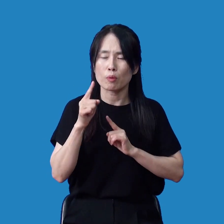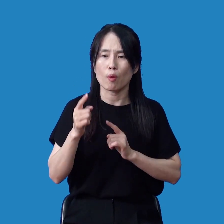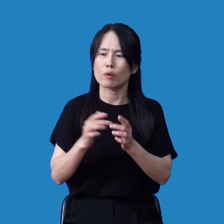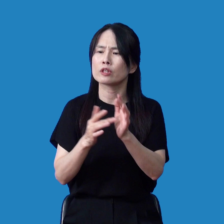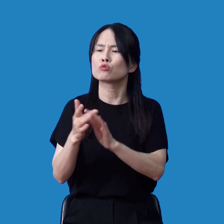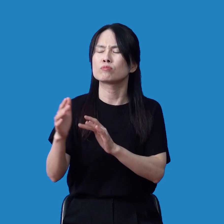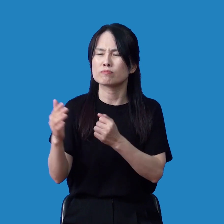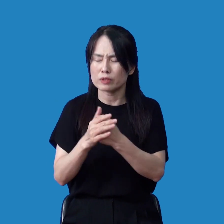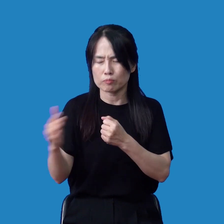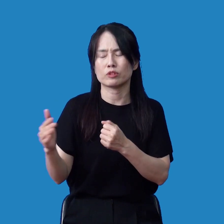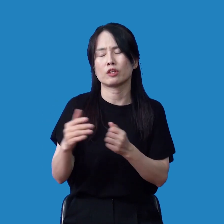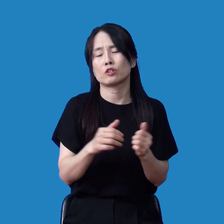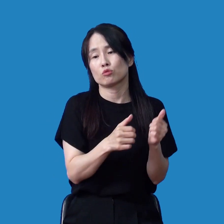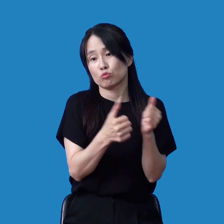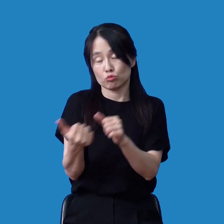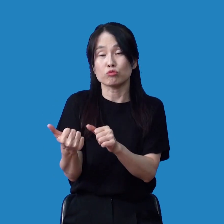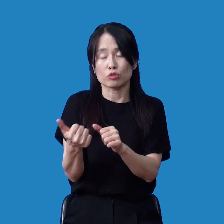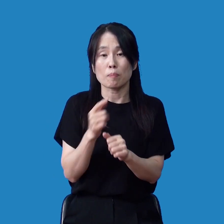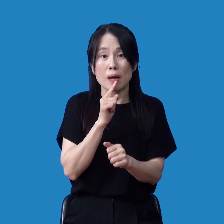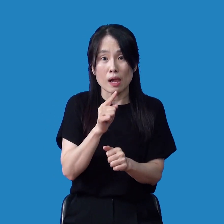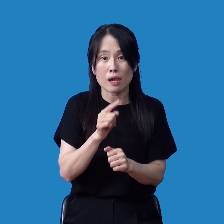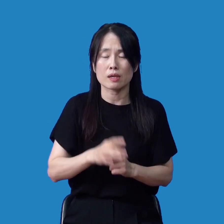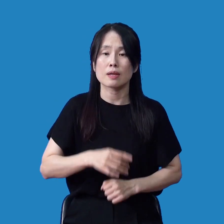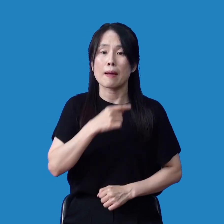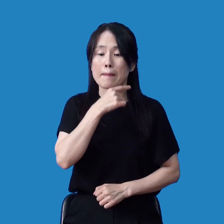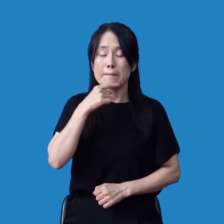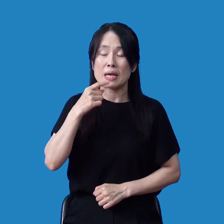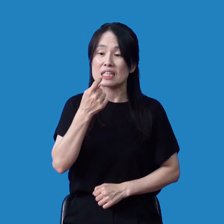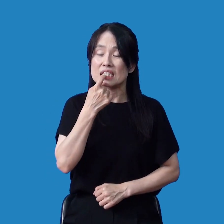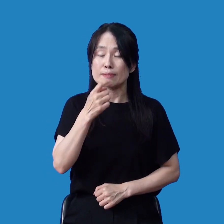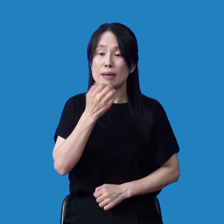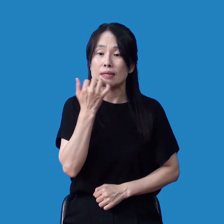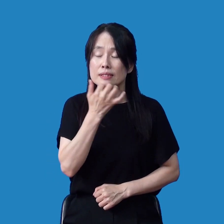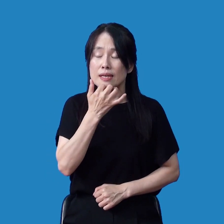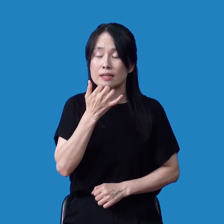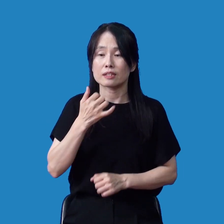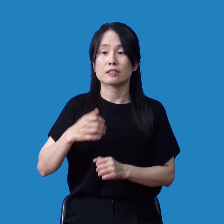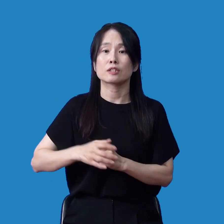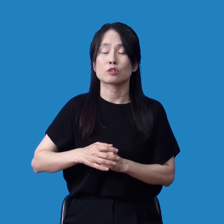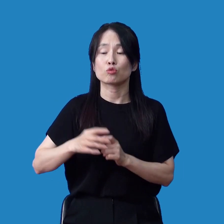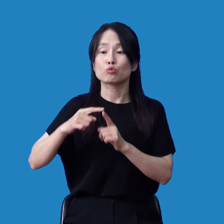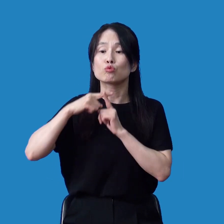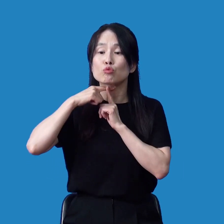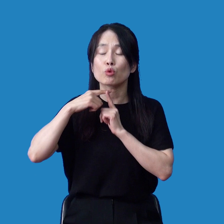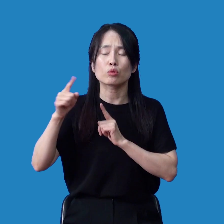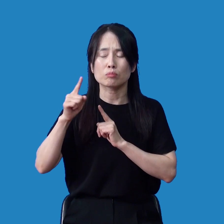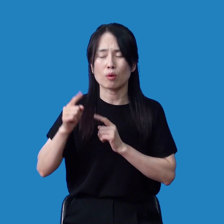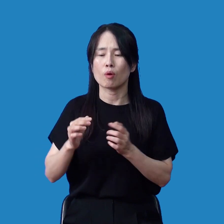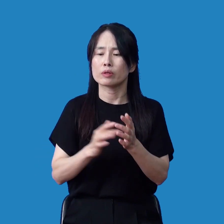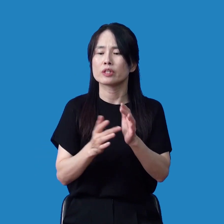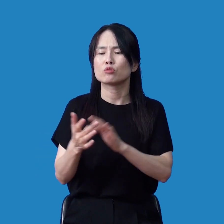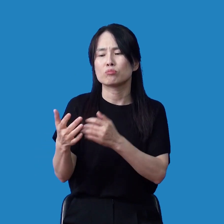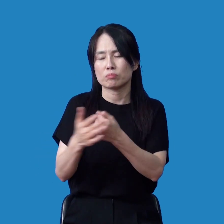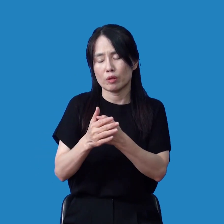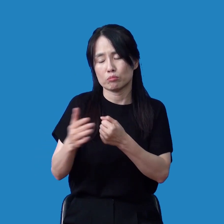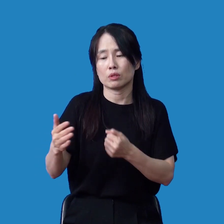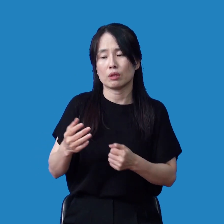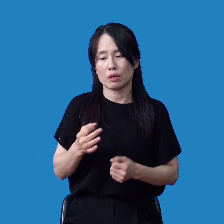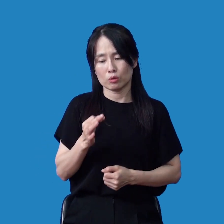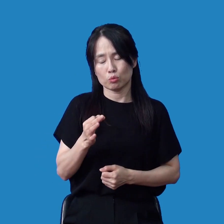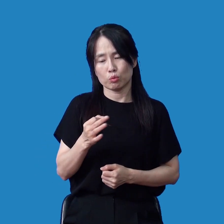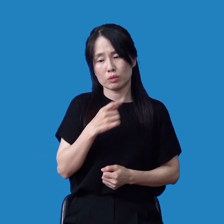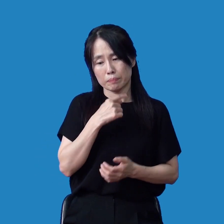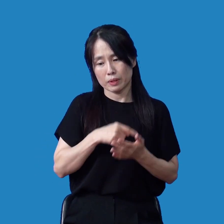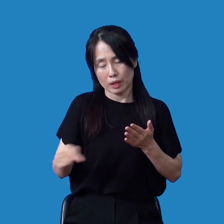것이죠. 백색 순교는 생명을 바치기까지는 안 하지만은 그래도 예수님 때문에 내가 재정적으로